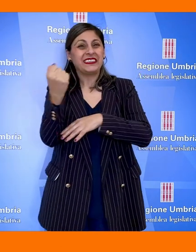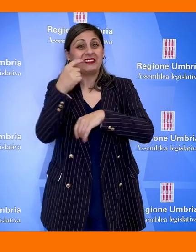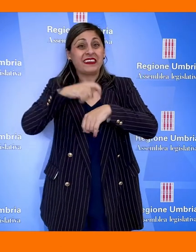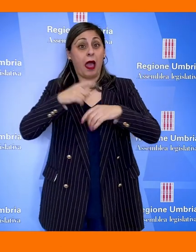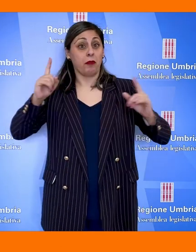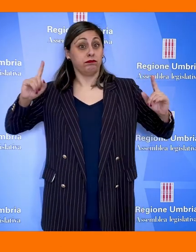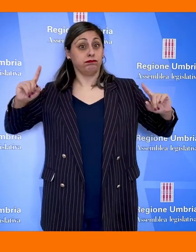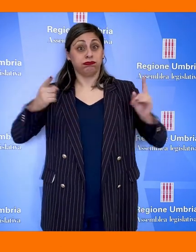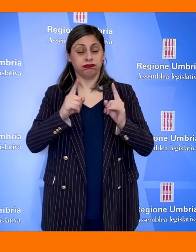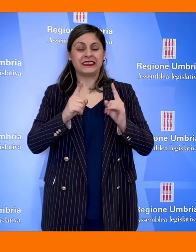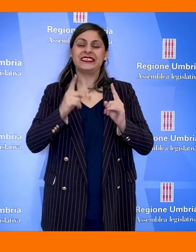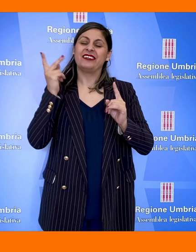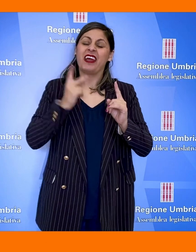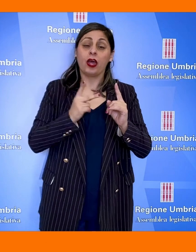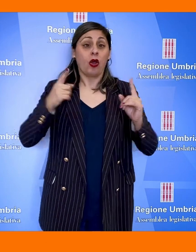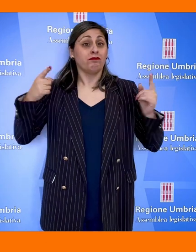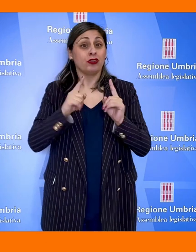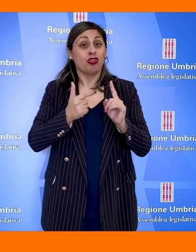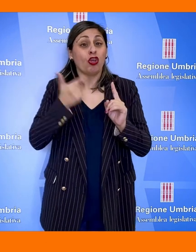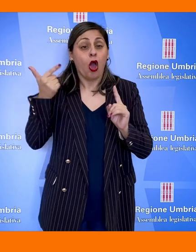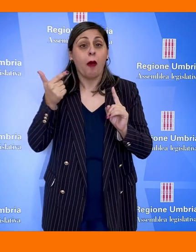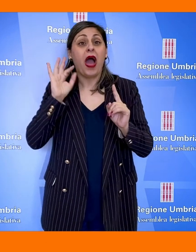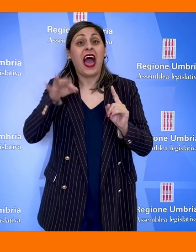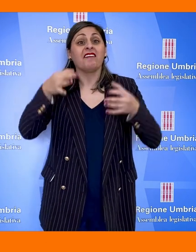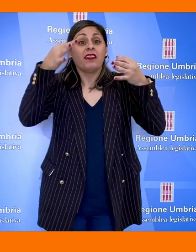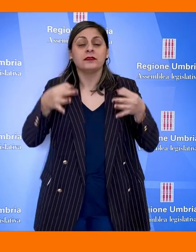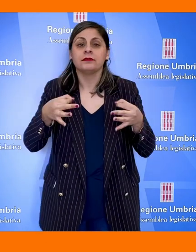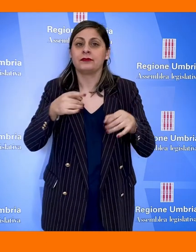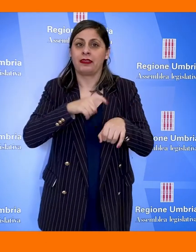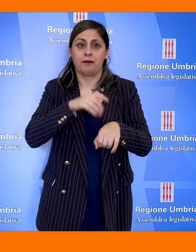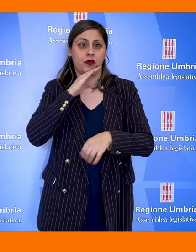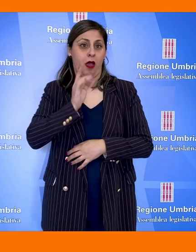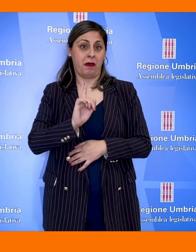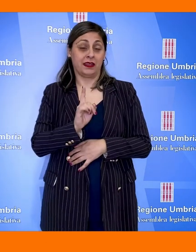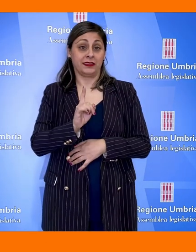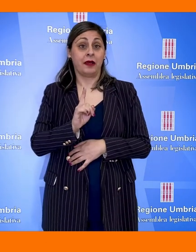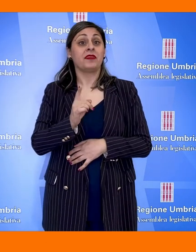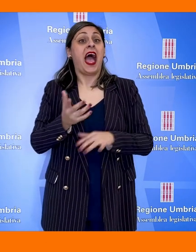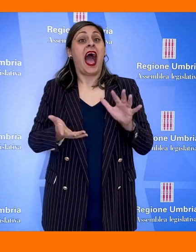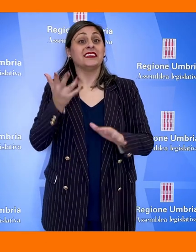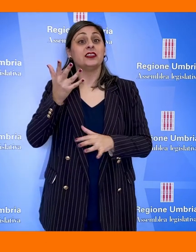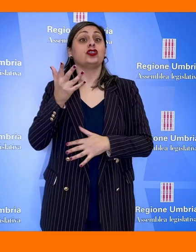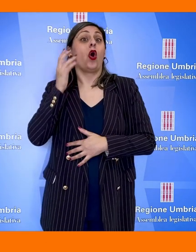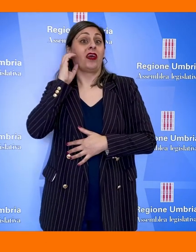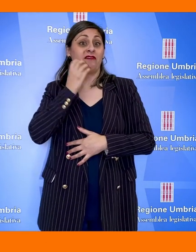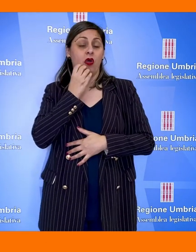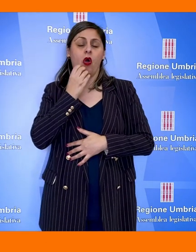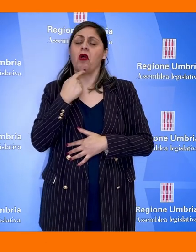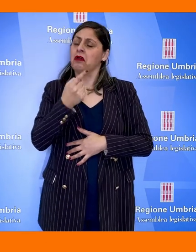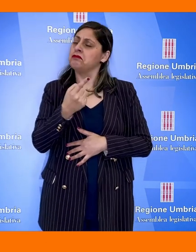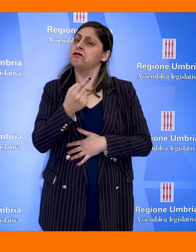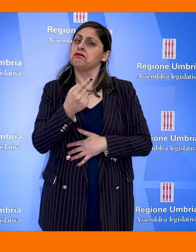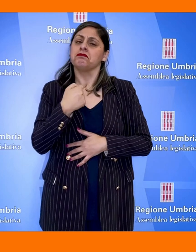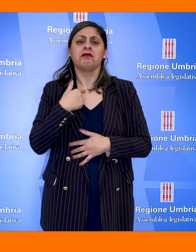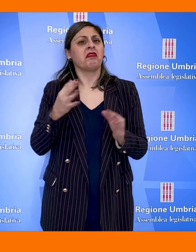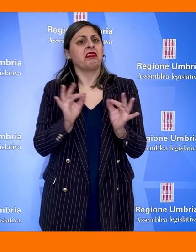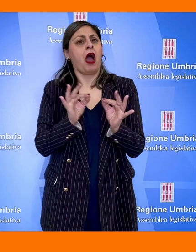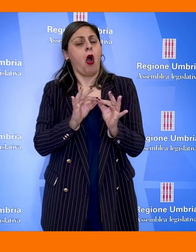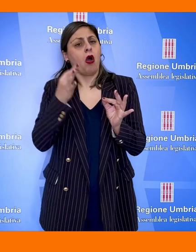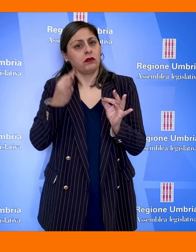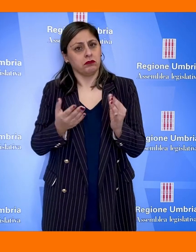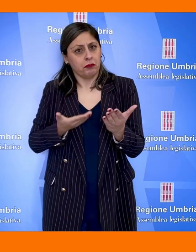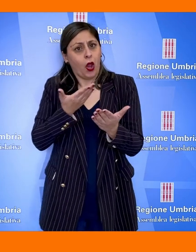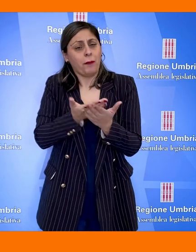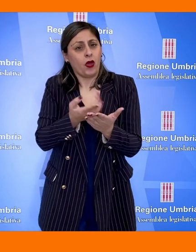della conferenza dei servizi, che potrebbe non essere sufficiente per arrivare a una decisione. L'assessore Fioroni ha ribadito l'apprezzamento per